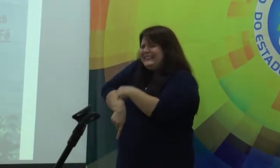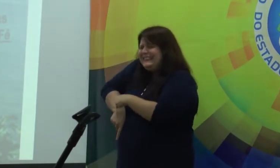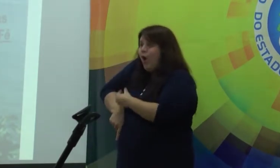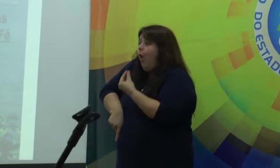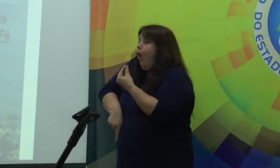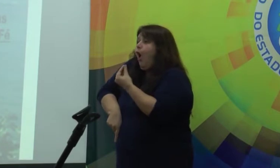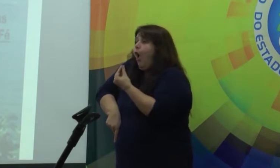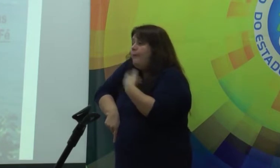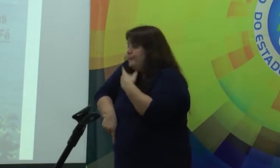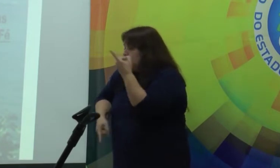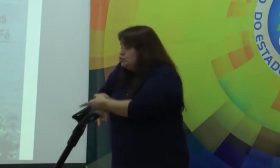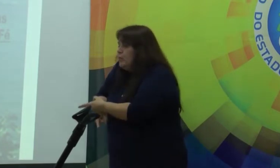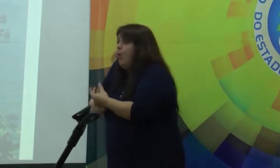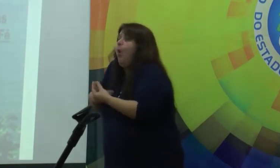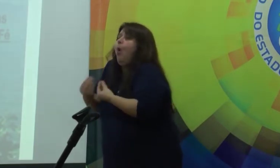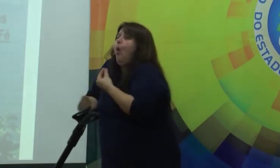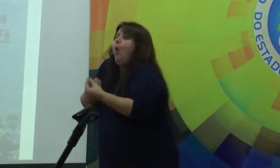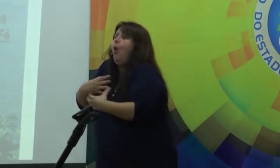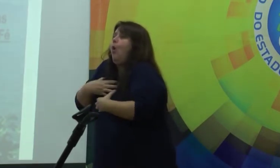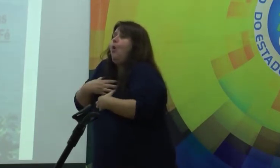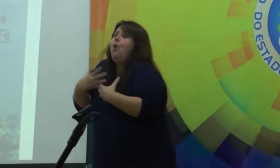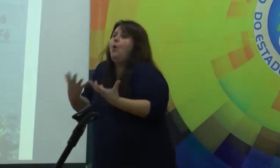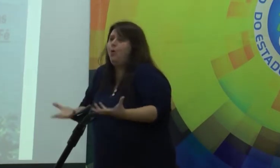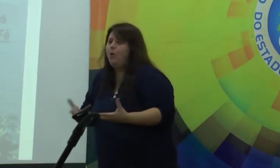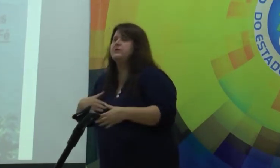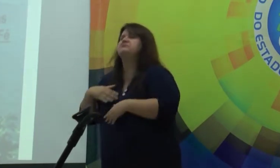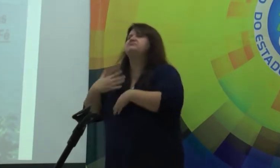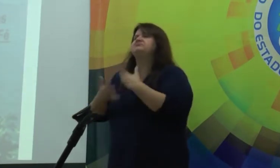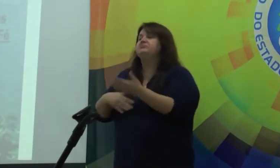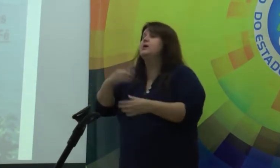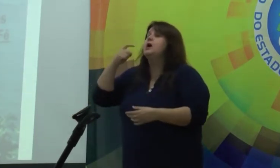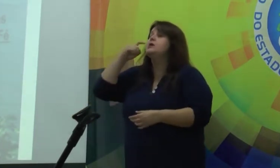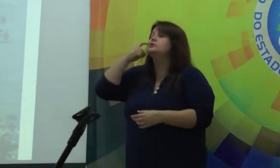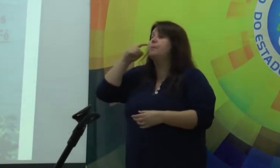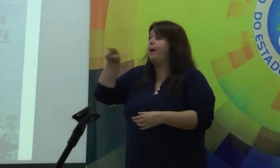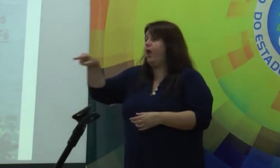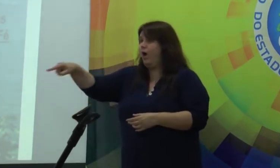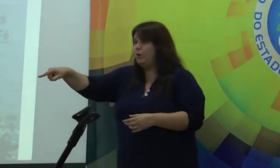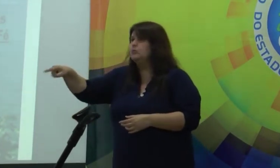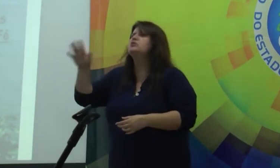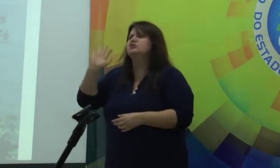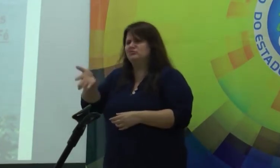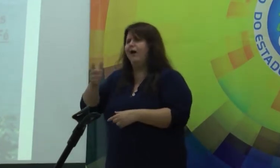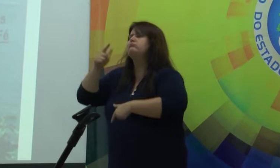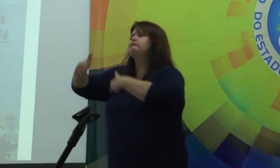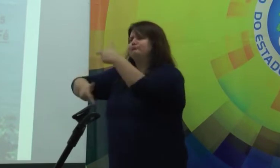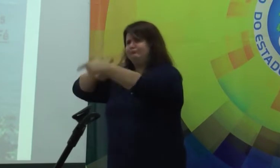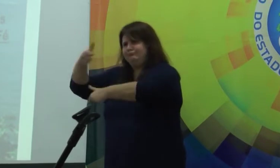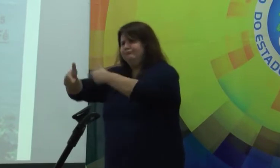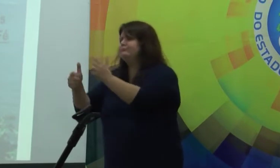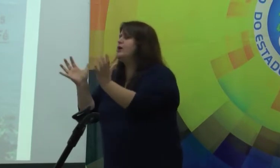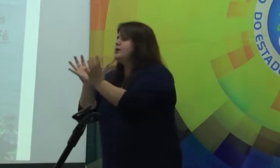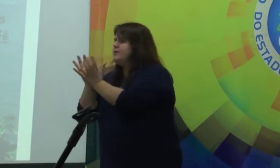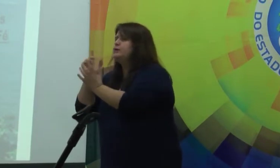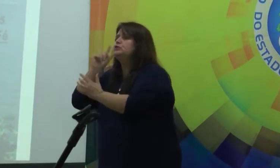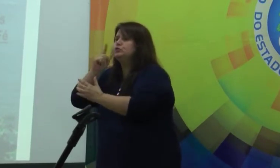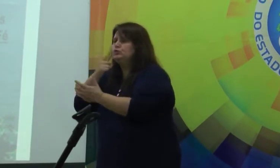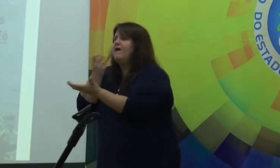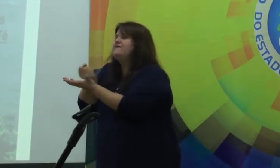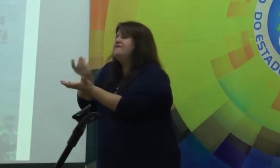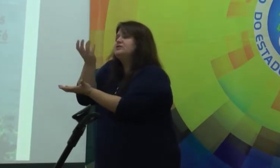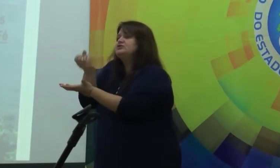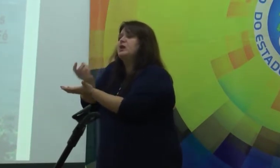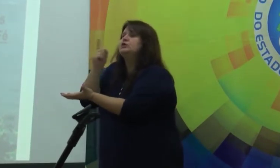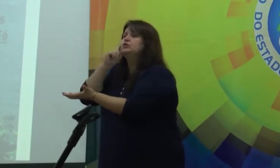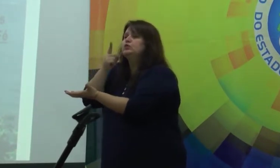sempre faltava internamente alguma coisa, porque a resposta não tinha. Aí eu conheci Esmeralda,